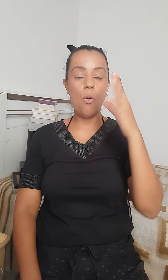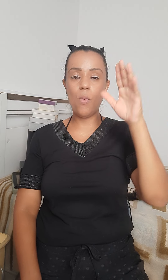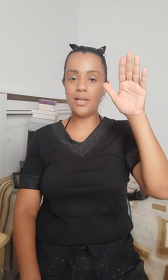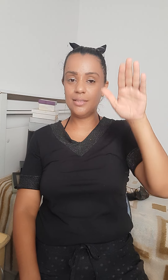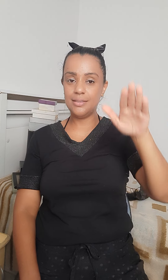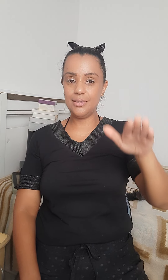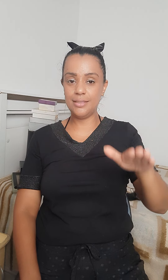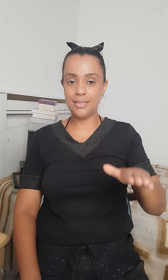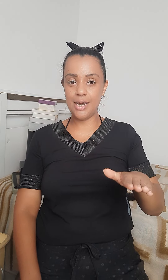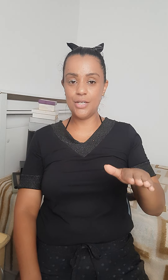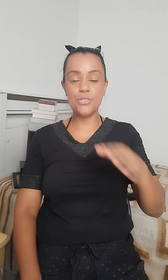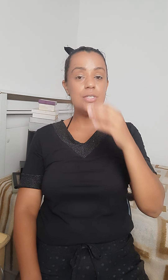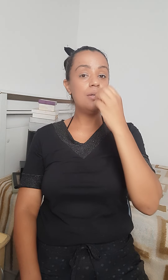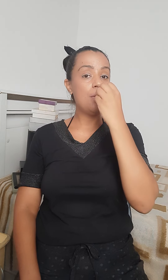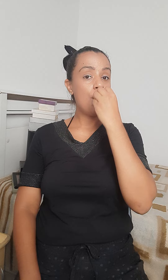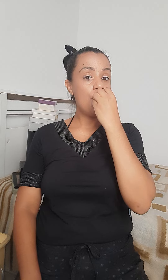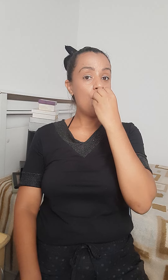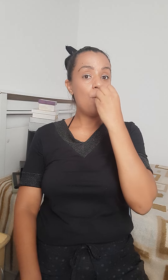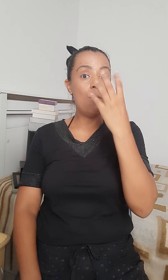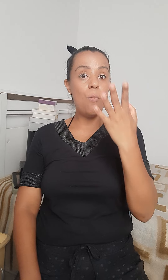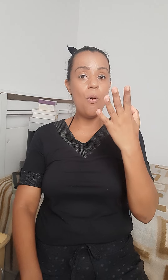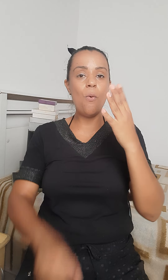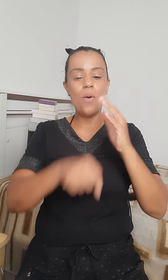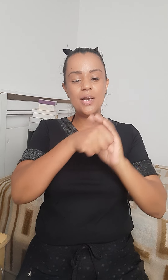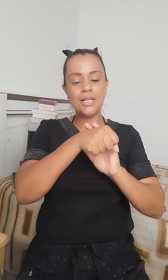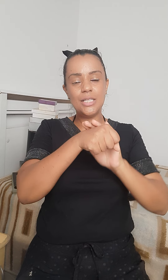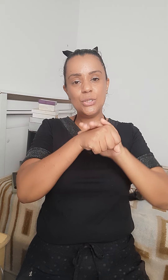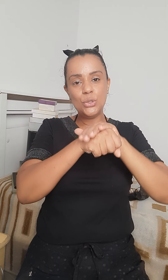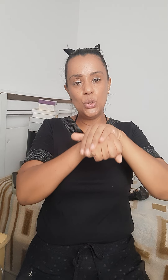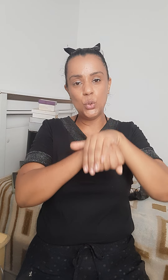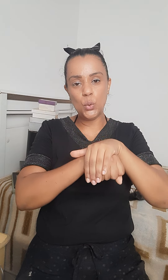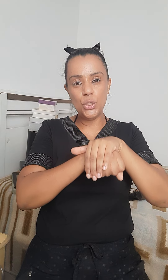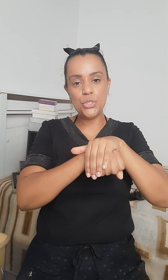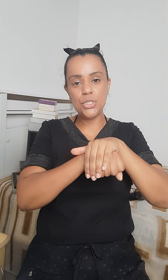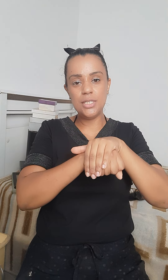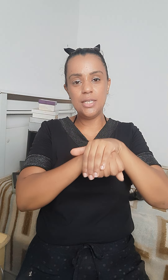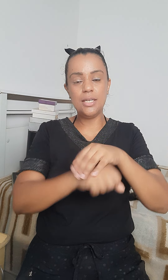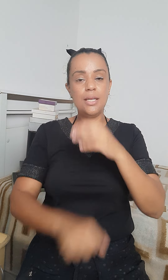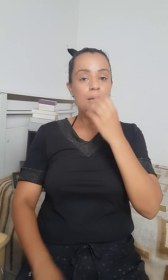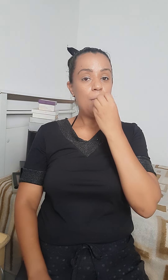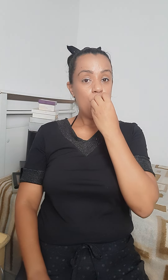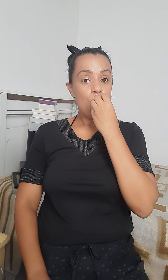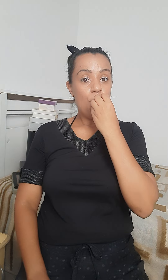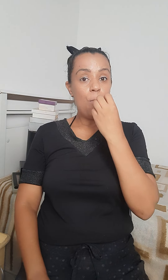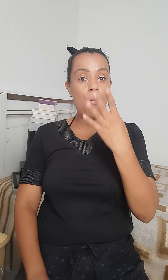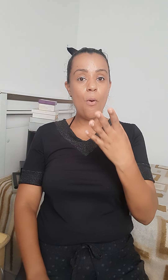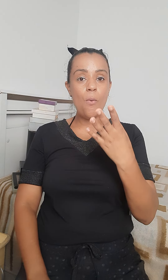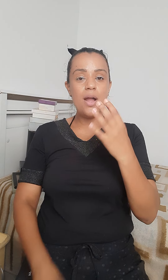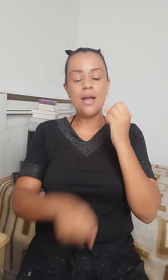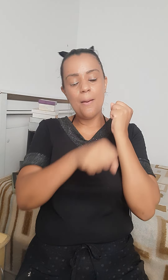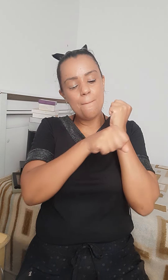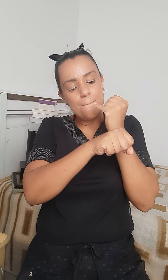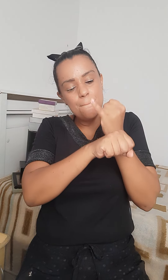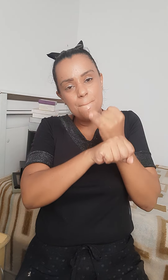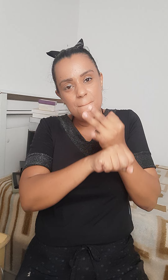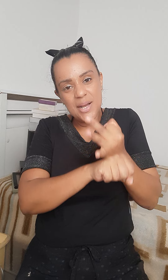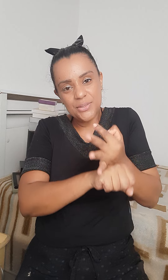boa tarde, boa noite, boa